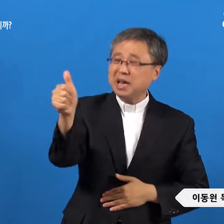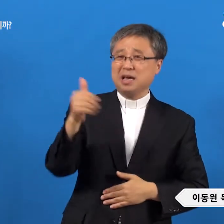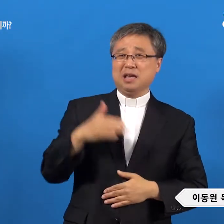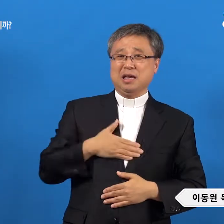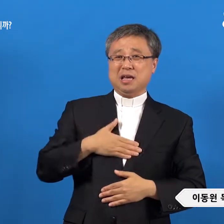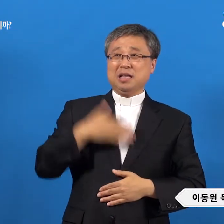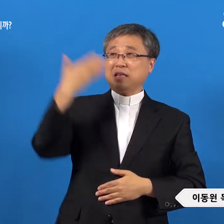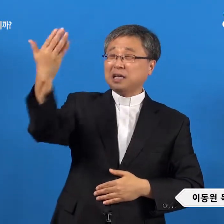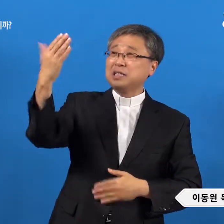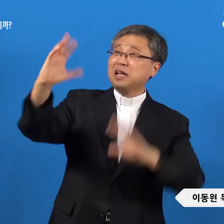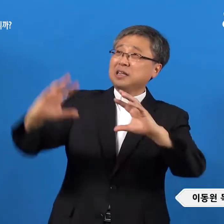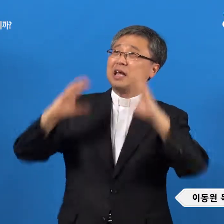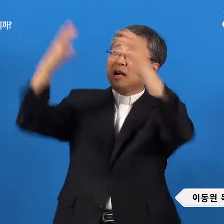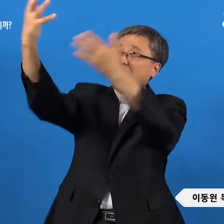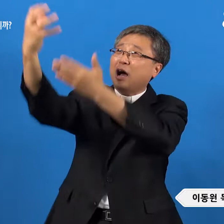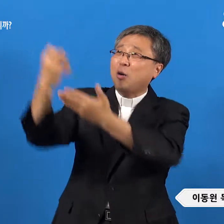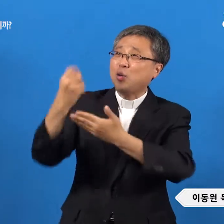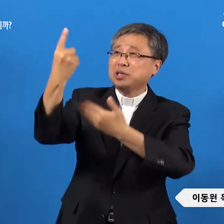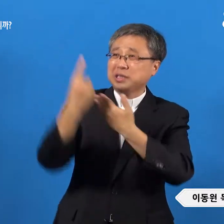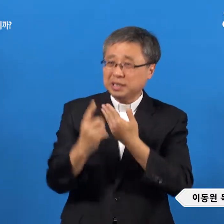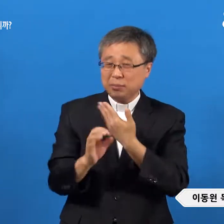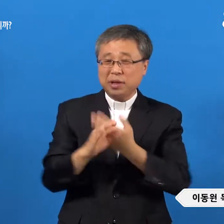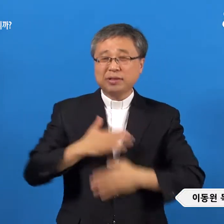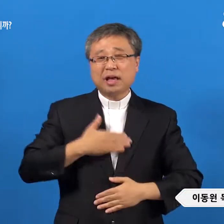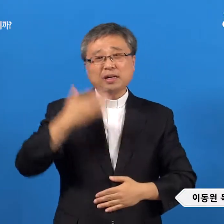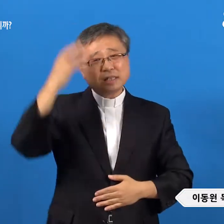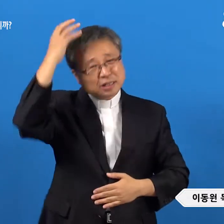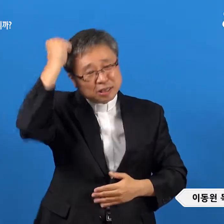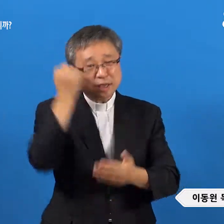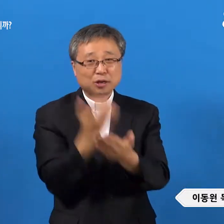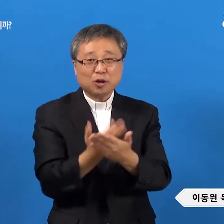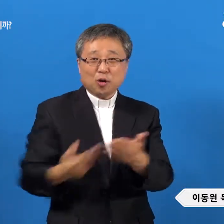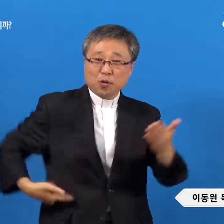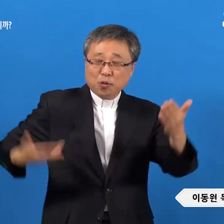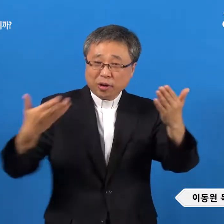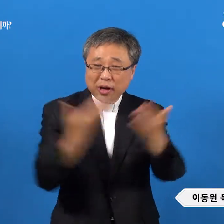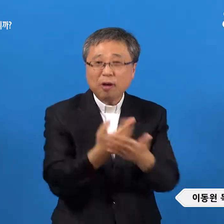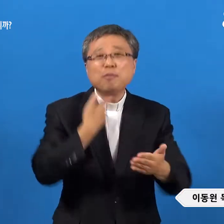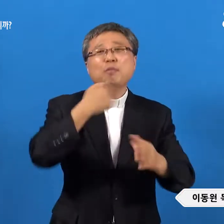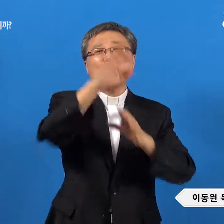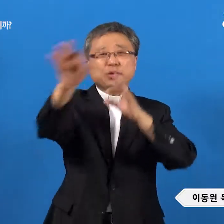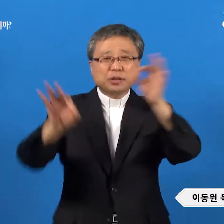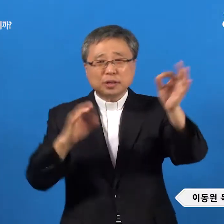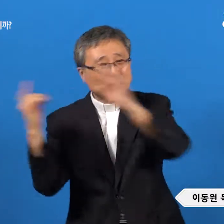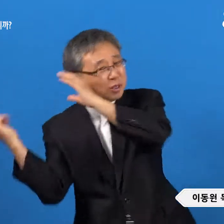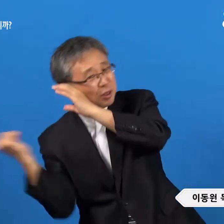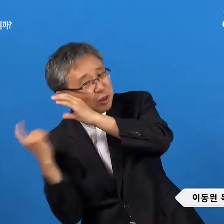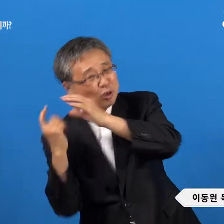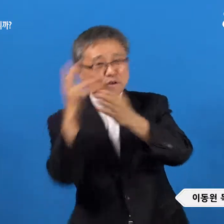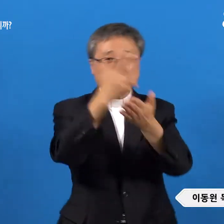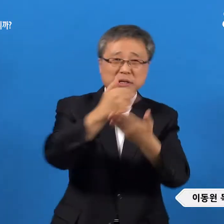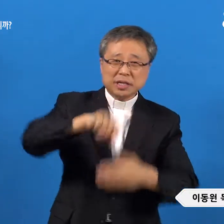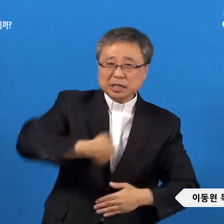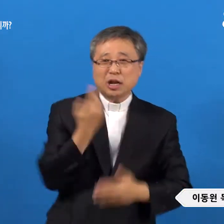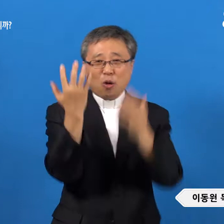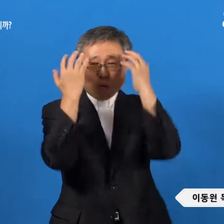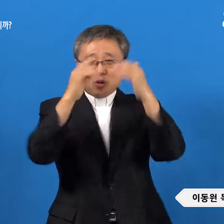당신의 나라를 가져오신다면 나를 기억해 주세요. 회개하는 목소리를 듣고 주님은 자신의 고통 중에도